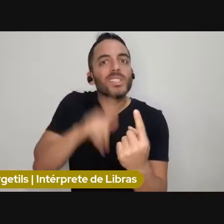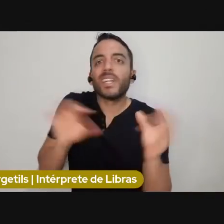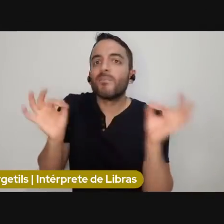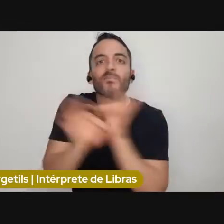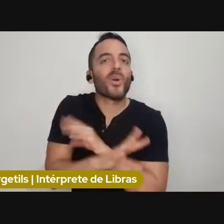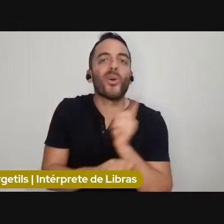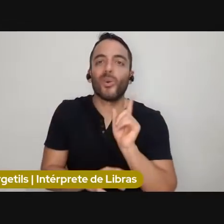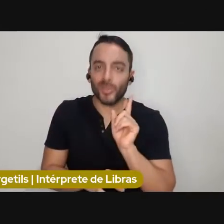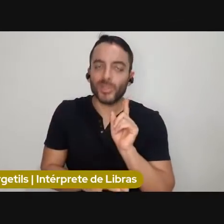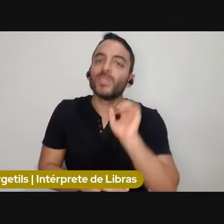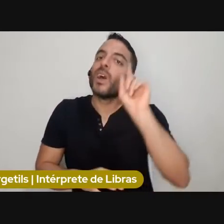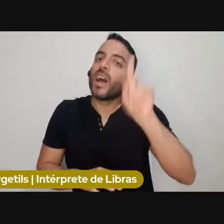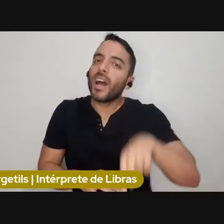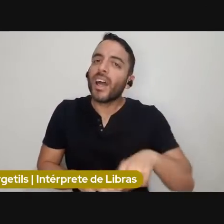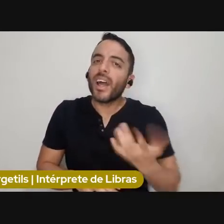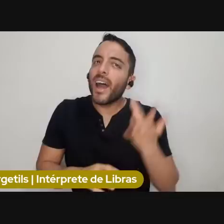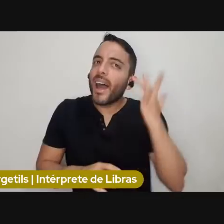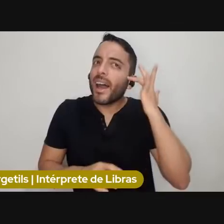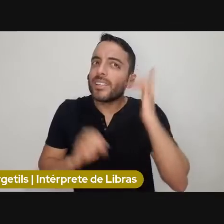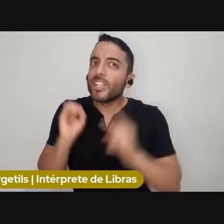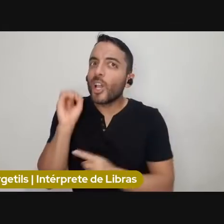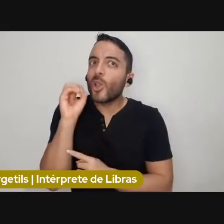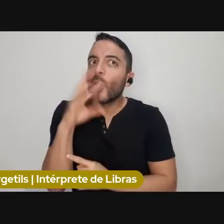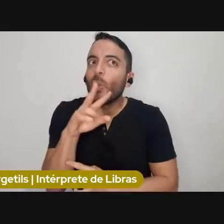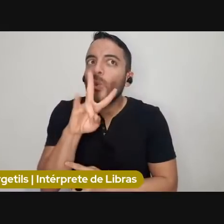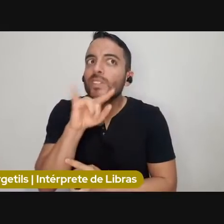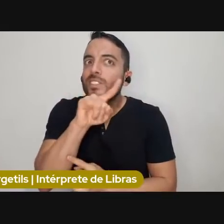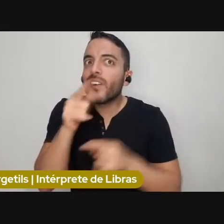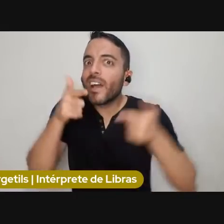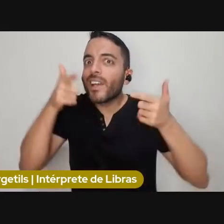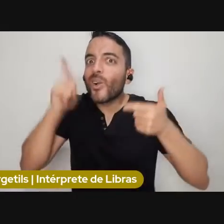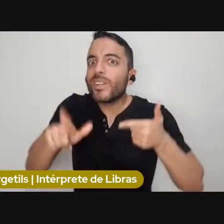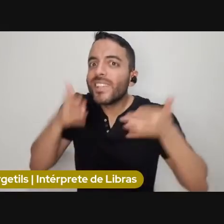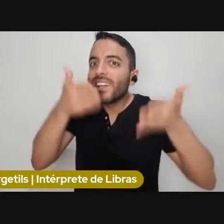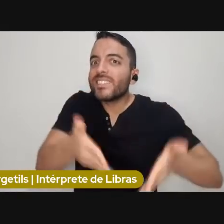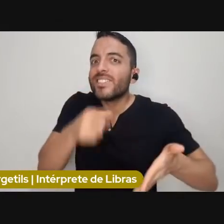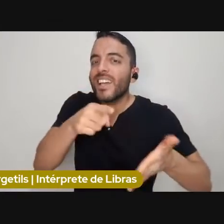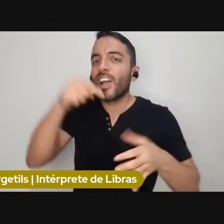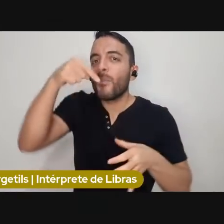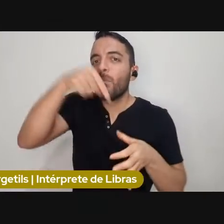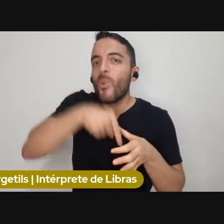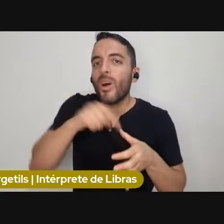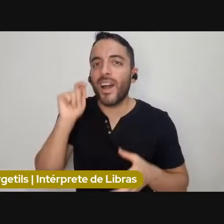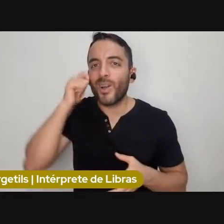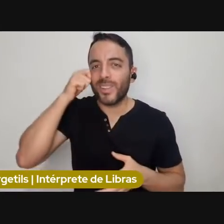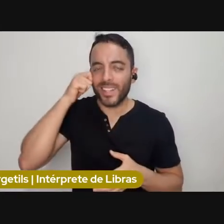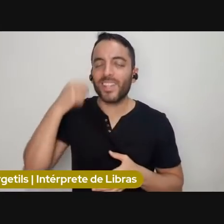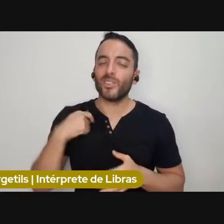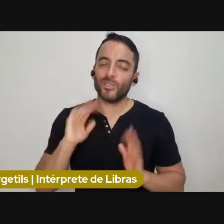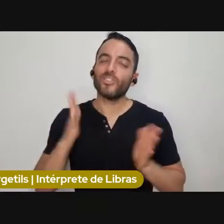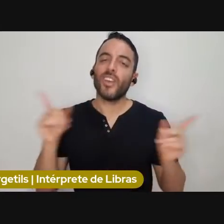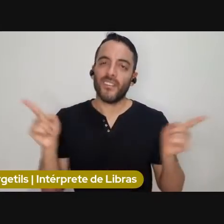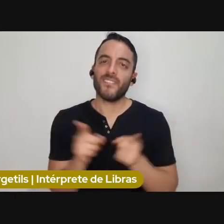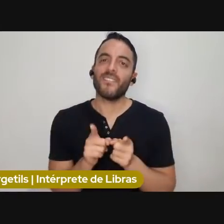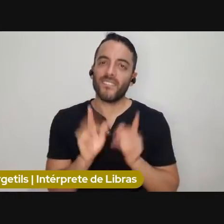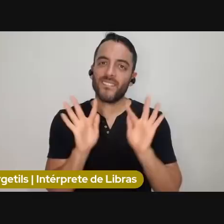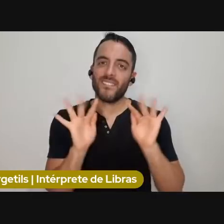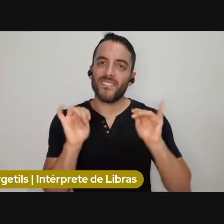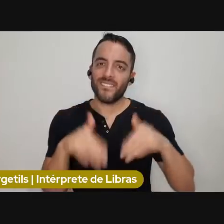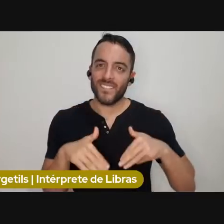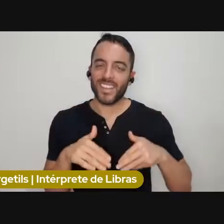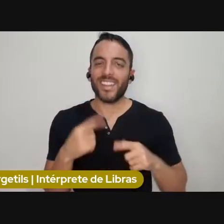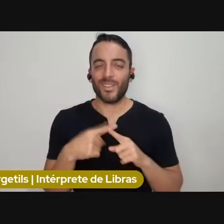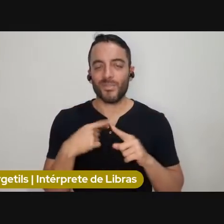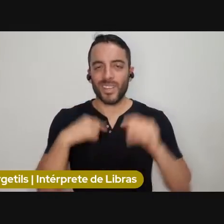lá no horizonte do buraco negro? Então, eu acho que eu já vou um pouco caminhando para o final, que eu também já, eu quero respeitar o